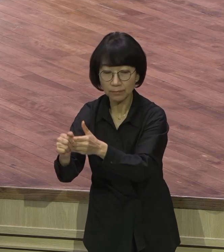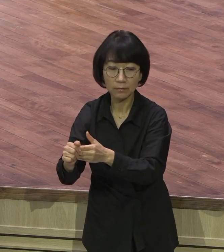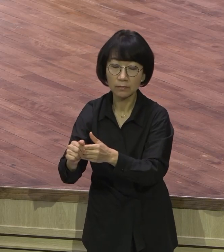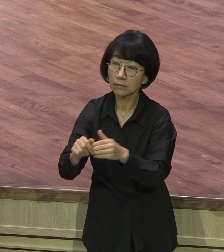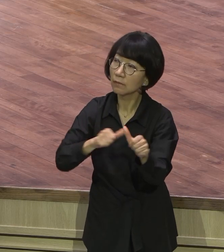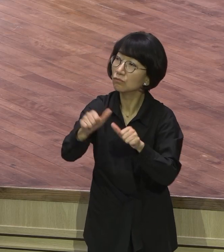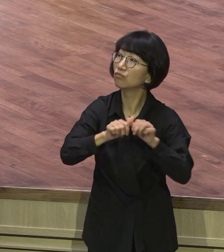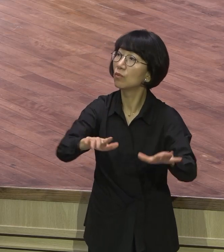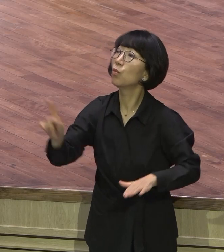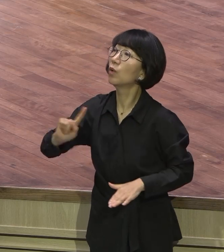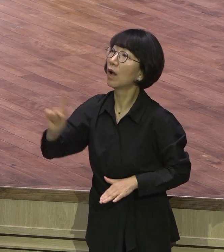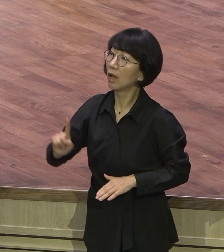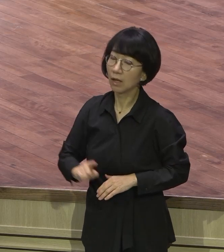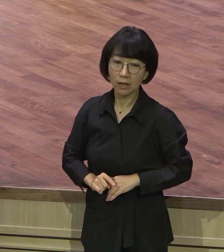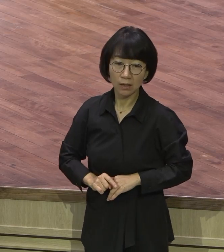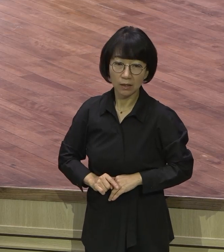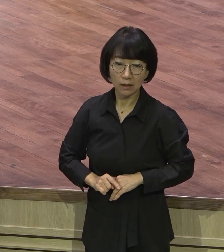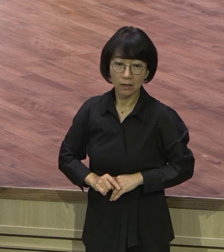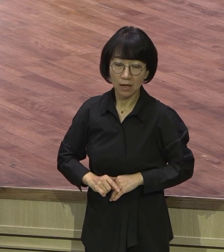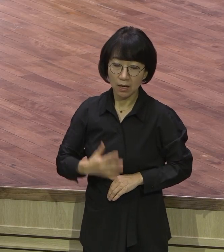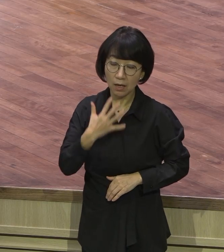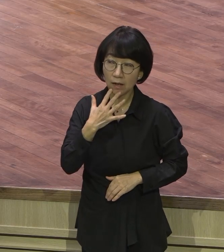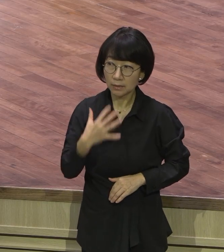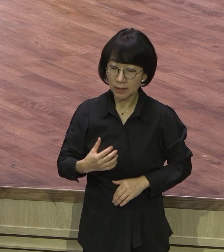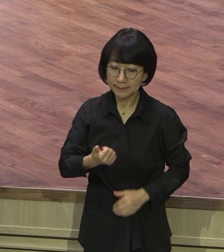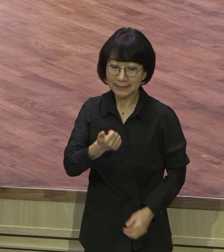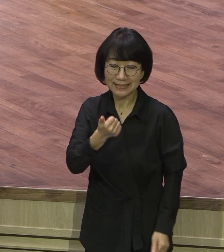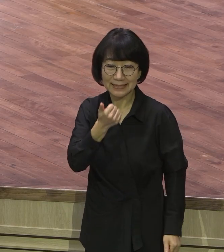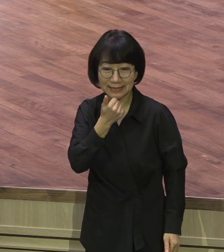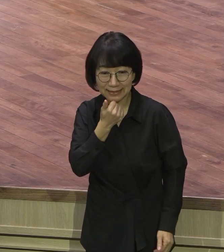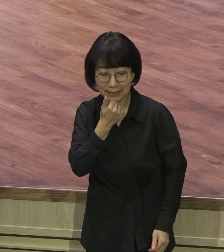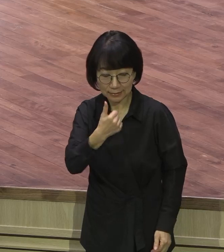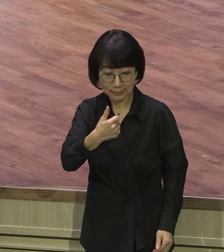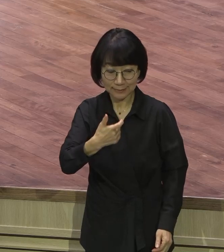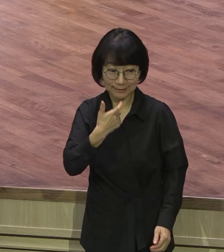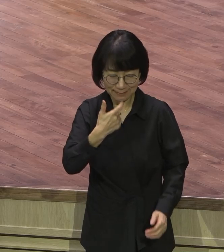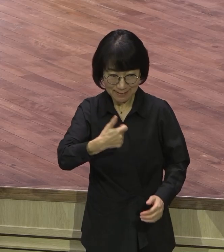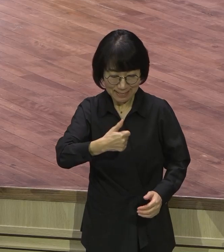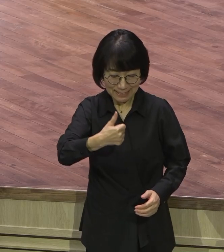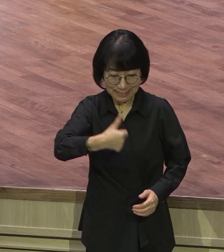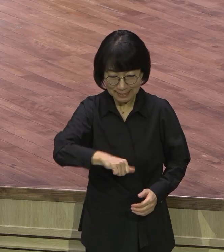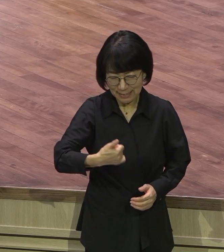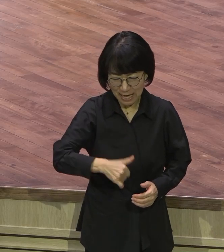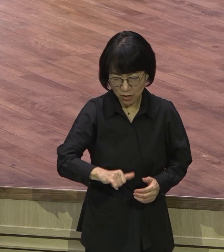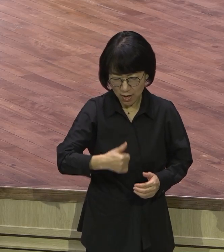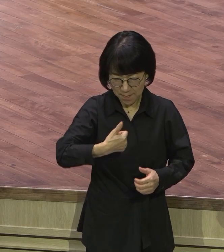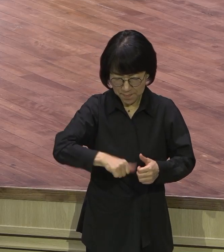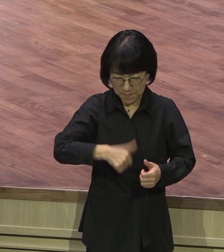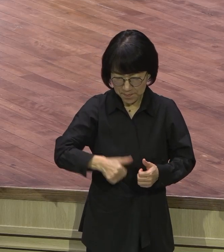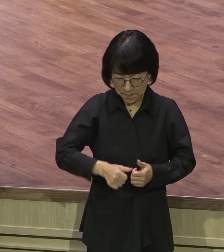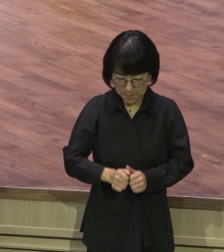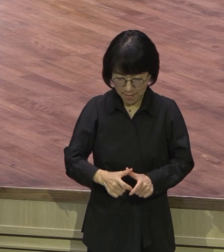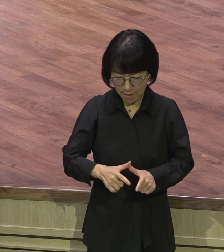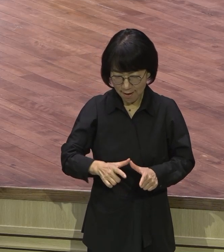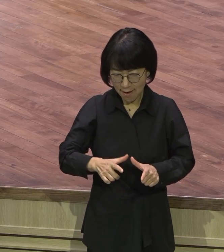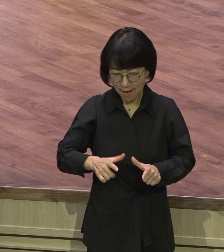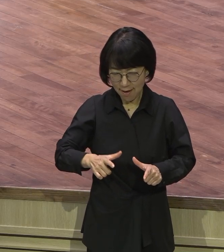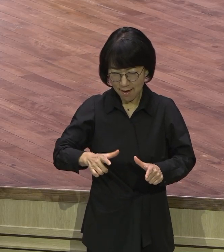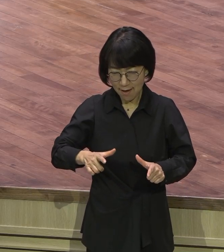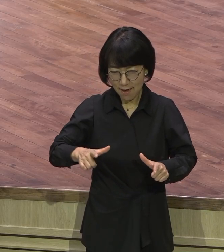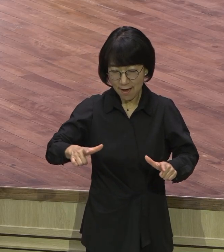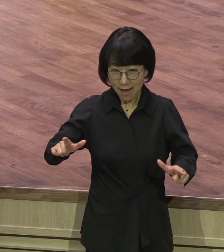아브라함과 이삭과 너희 자손을 하늘의 별체로 많게 하고 약속의 땅으로 인도하여 영원한 기업으로 삼게 하셨다